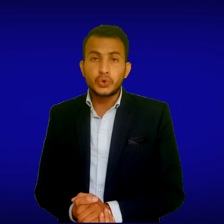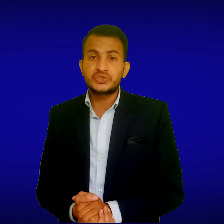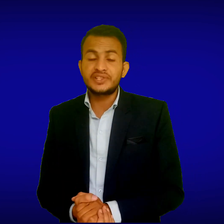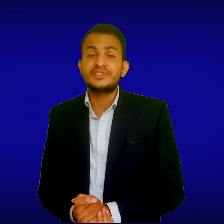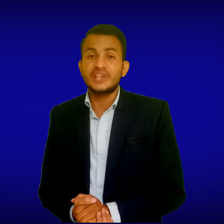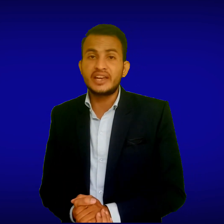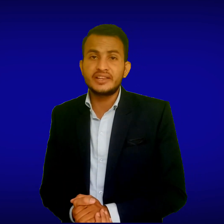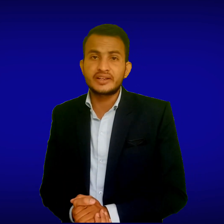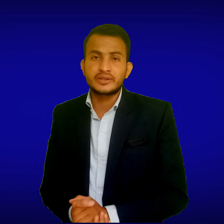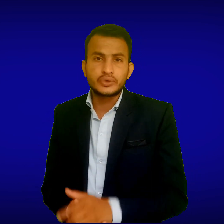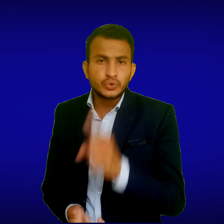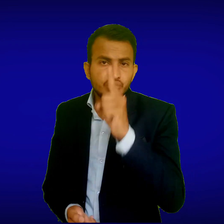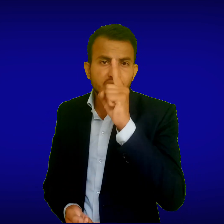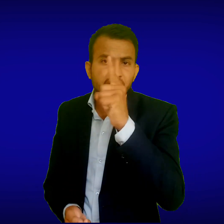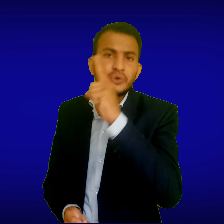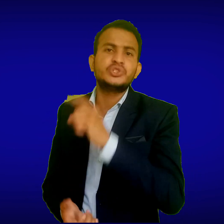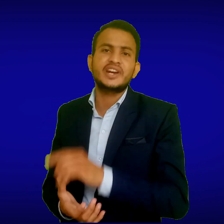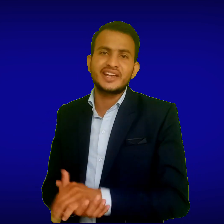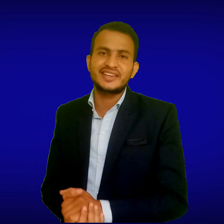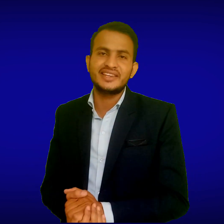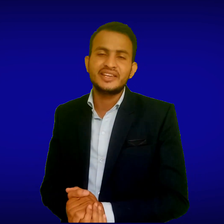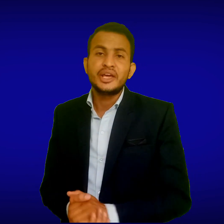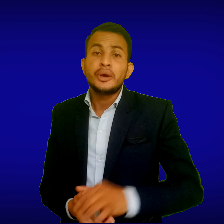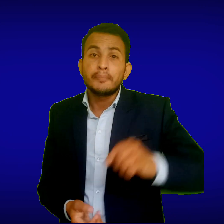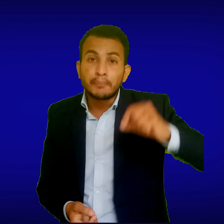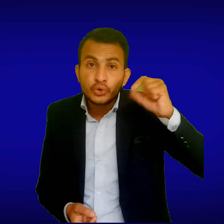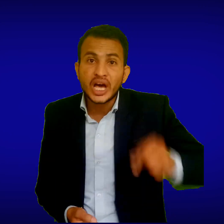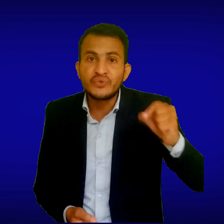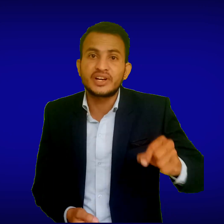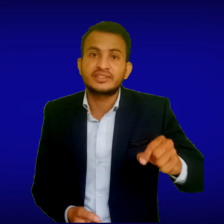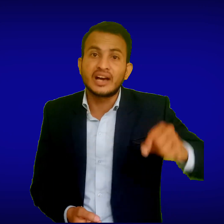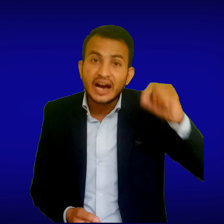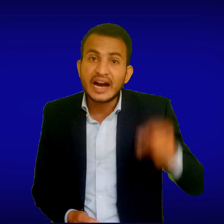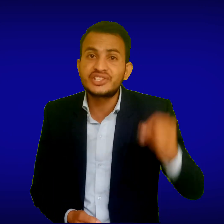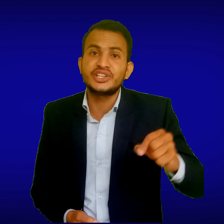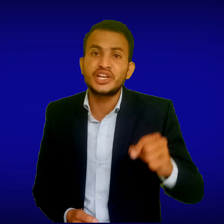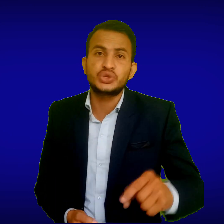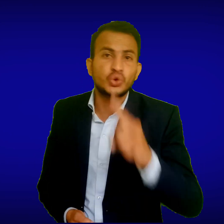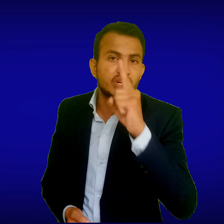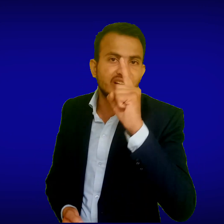कोशिश जारी रख कुछ कर गुजरने की, बुरा वक्त आज नहीं तो